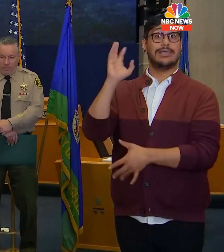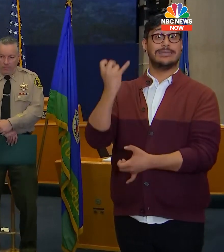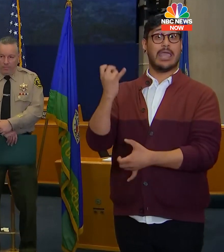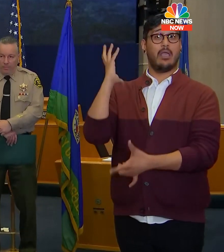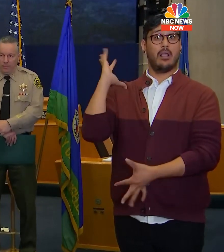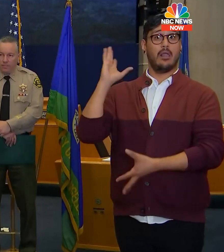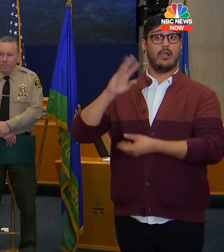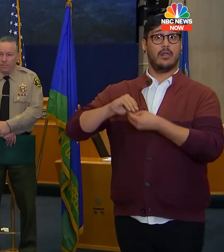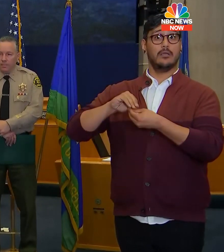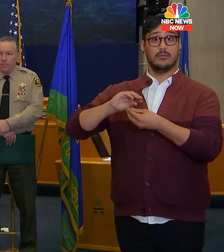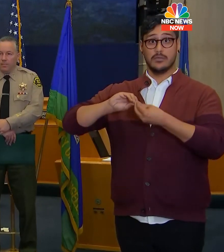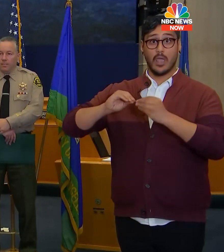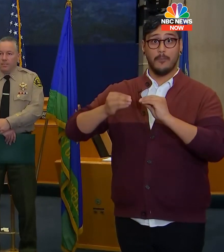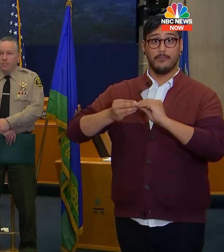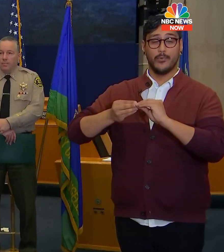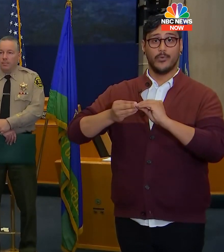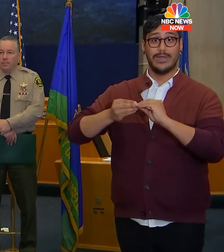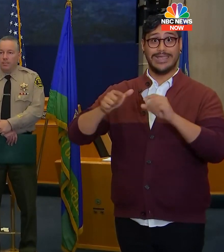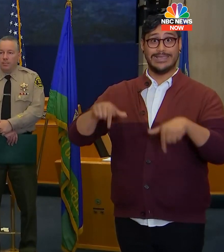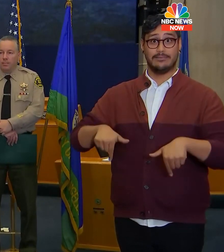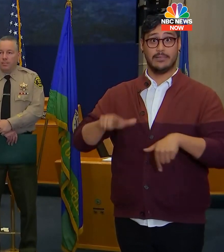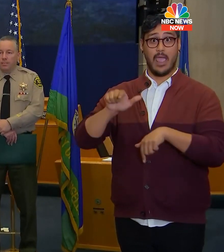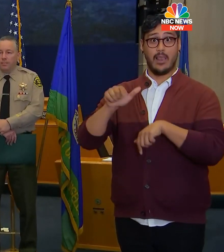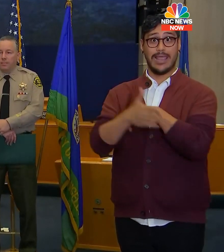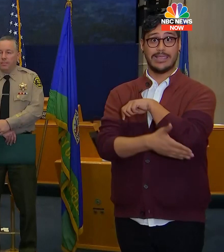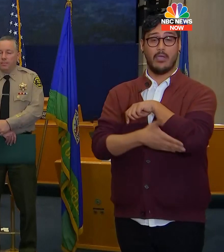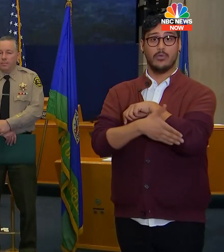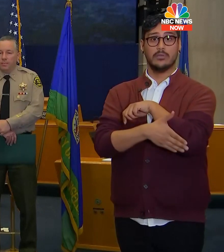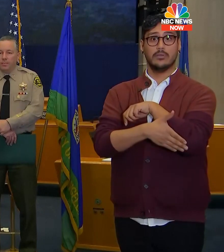en el condado de Los Ángeles ahora es